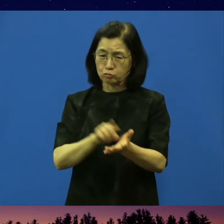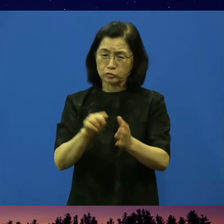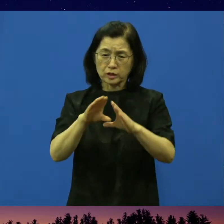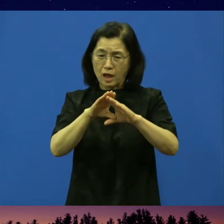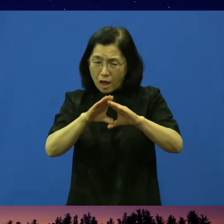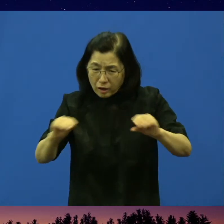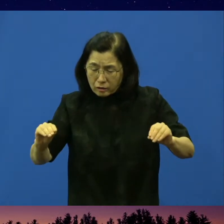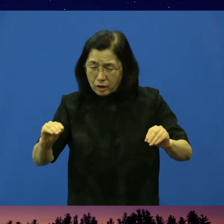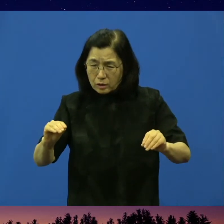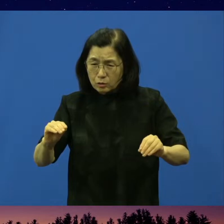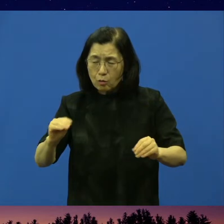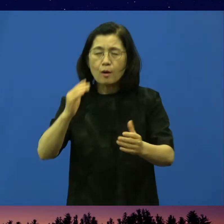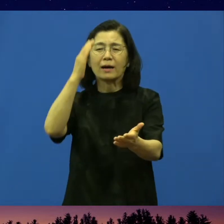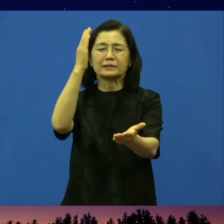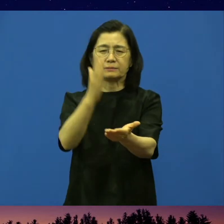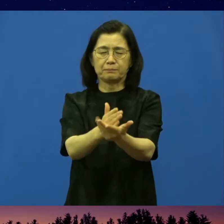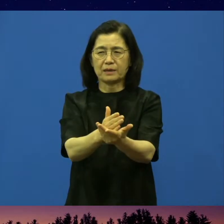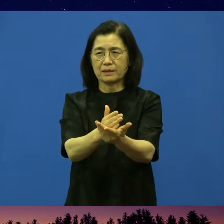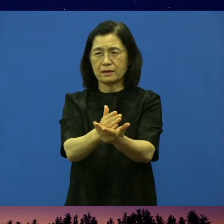거예요.